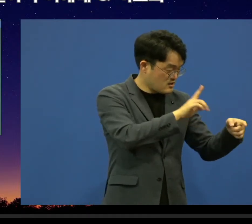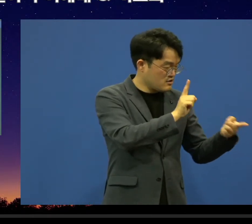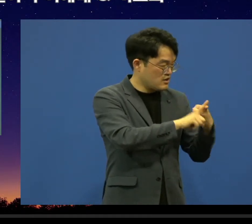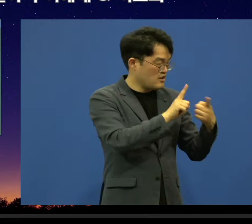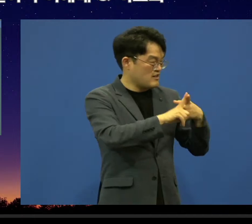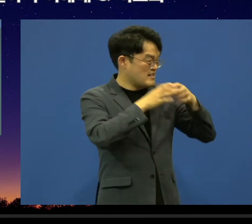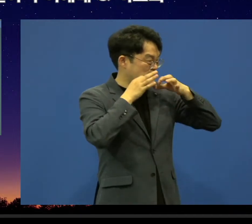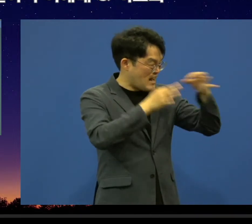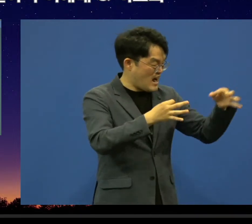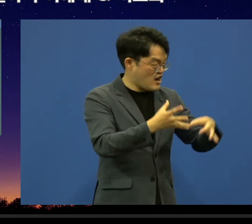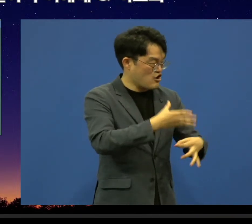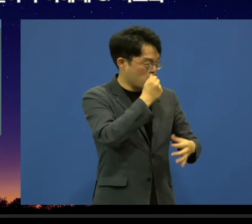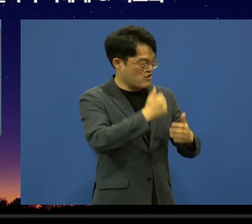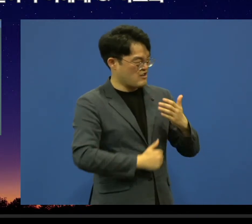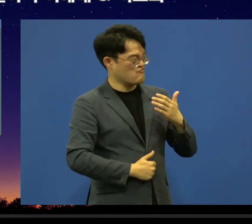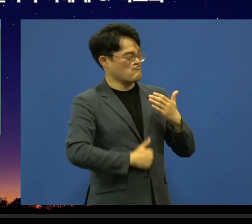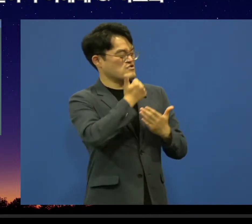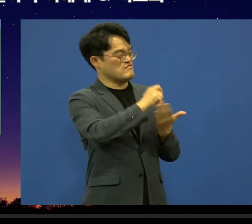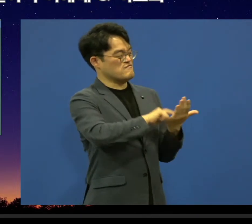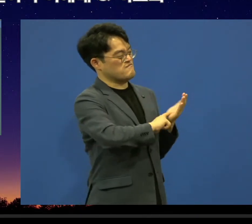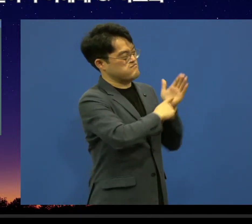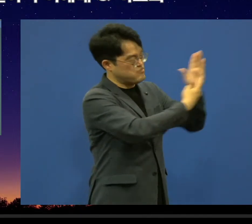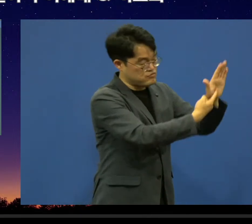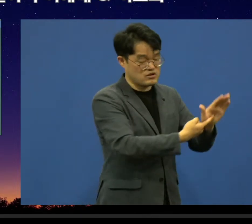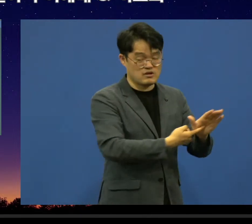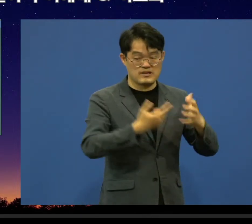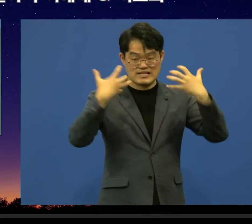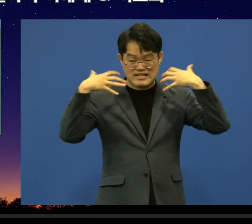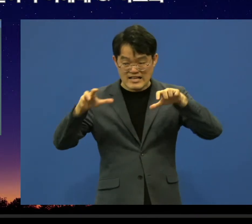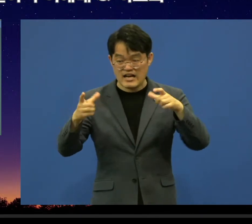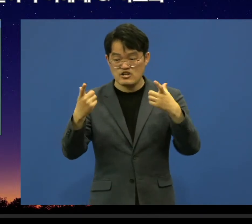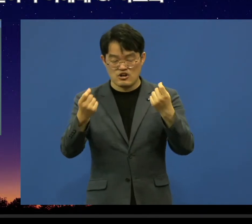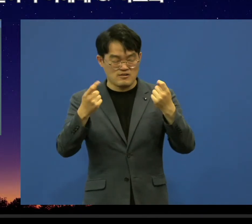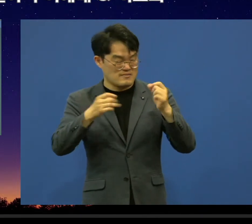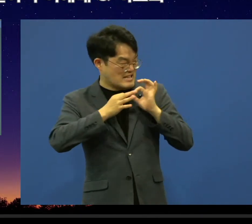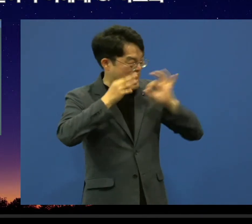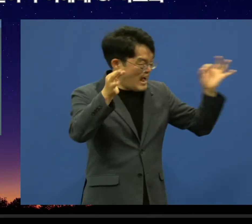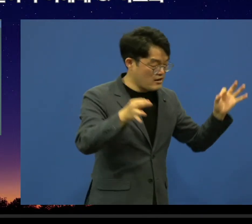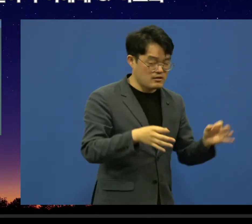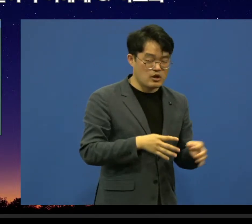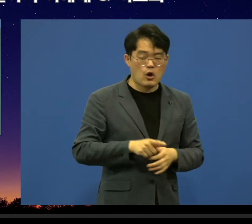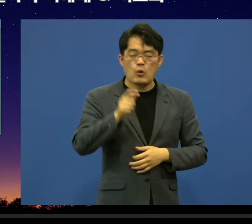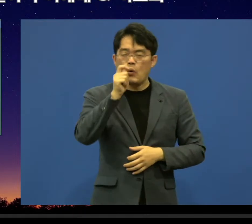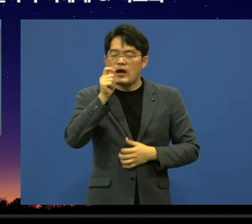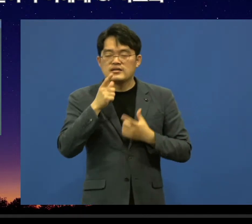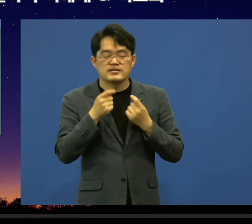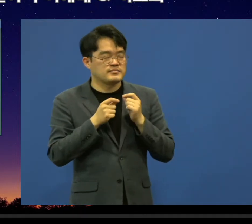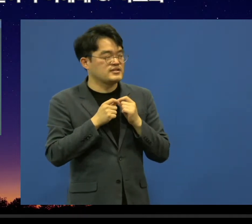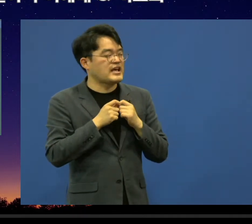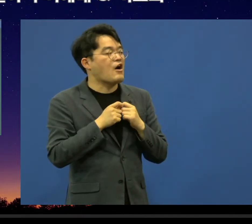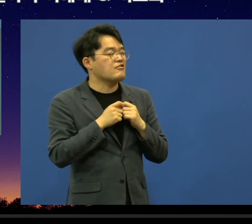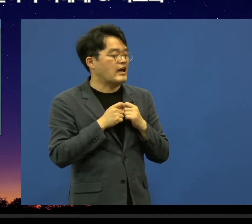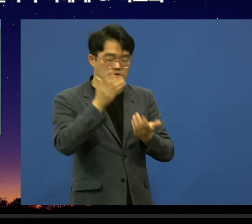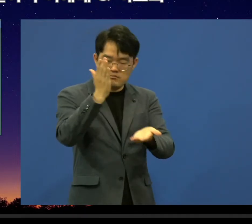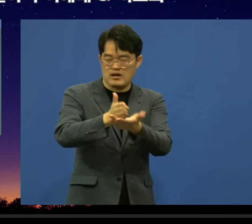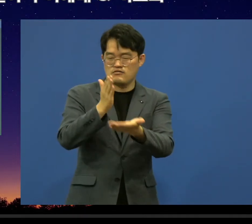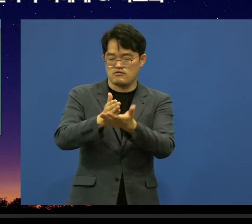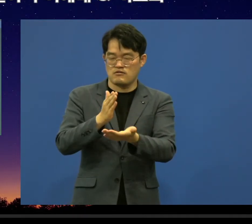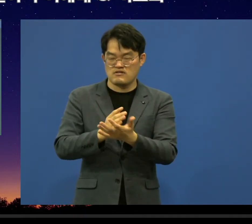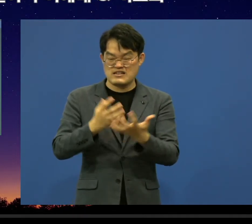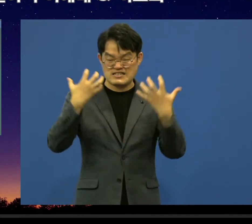바랍니다. 사자처럼 외치십시오 여러분. 고양이처럼 야옹야옹 하지 말고 으르르란